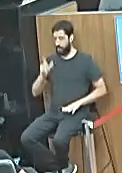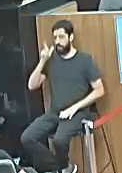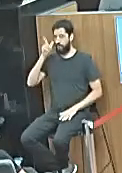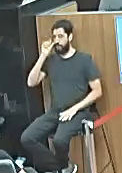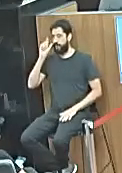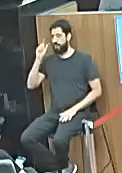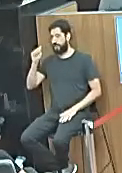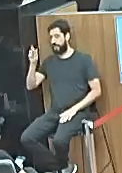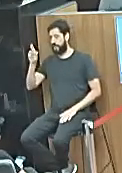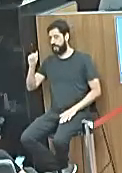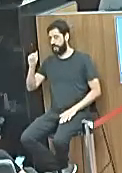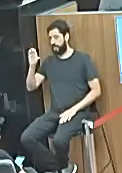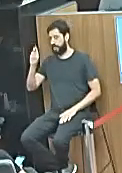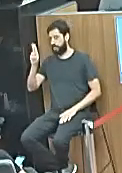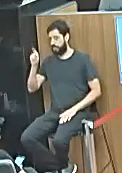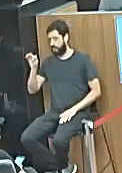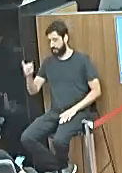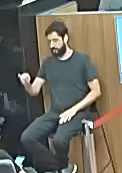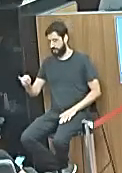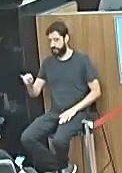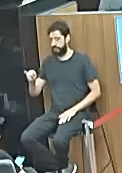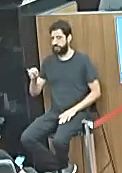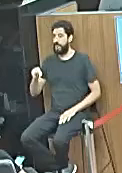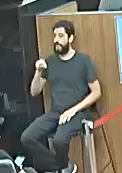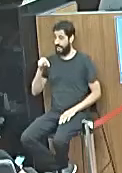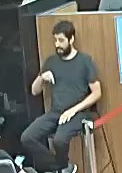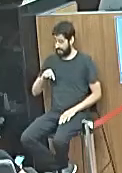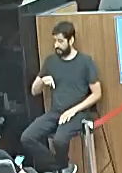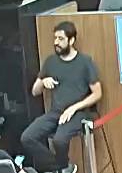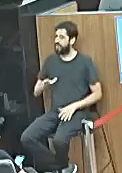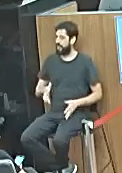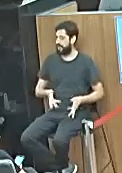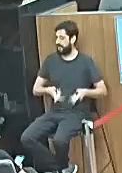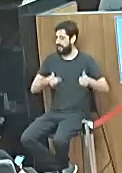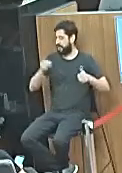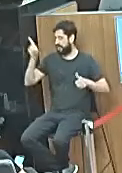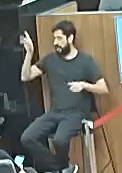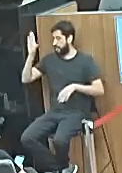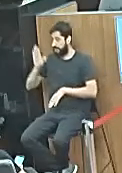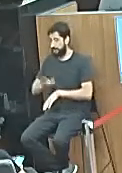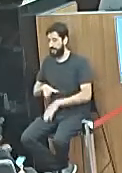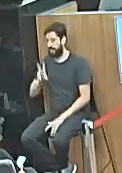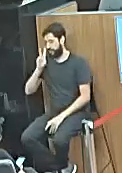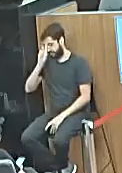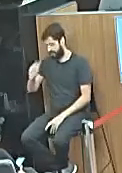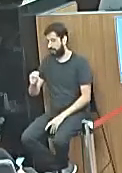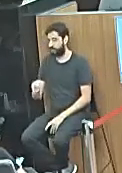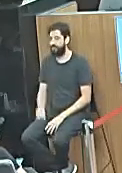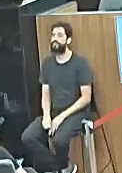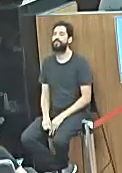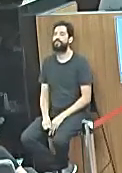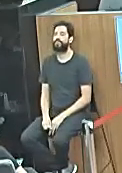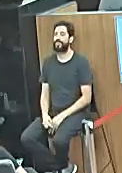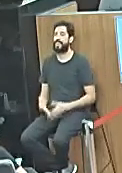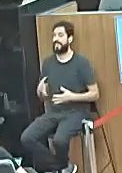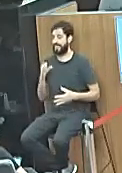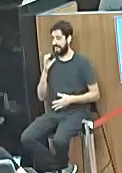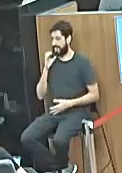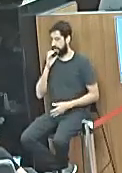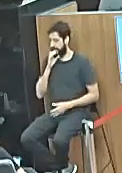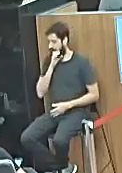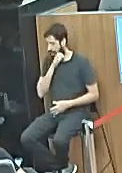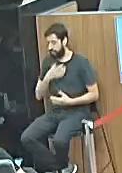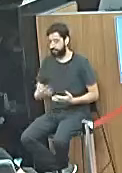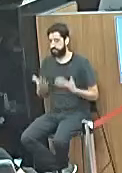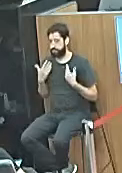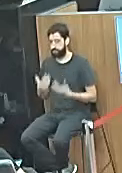araçuaí de repassarem o clima aqui está bem melhor que de araçuaí onde estava um pouco quente era